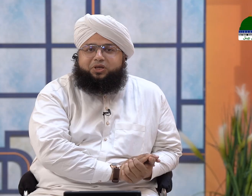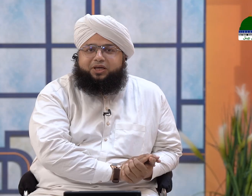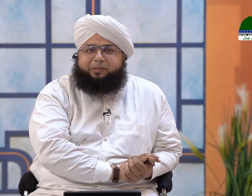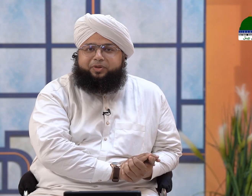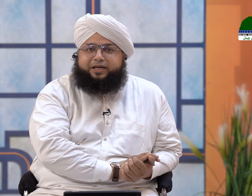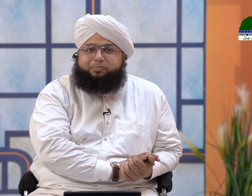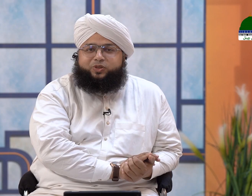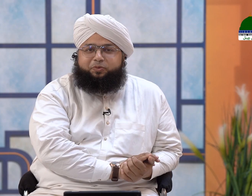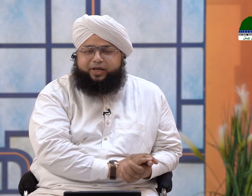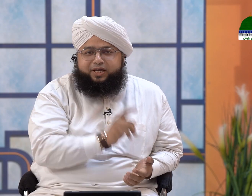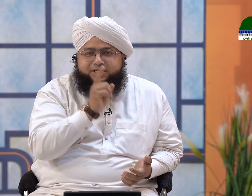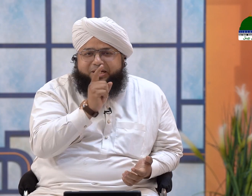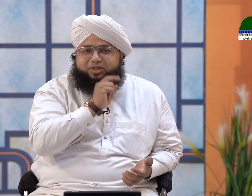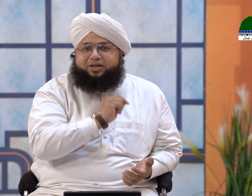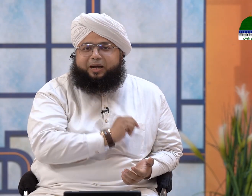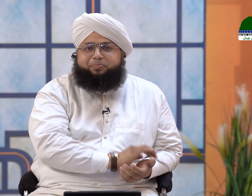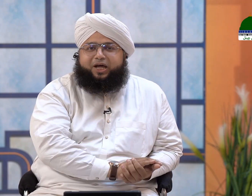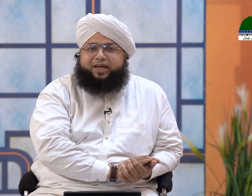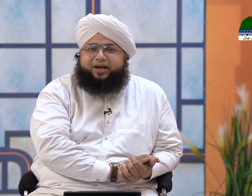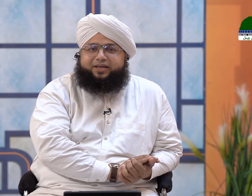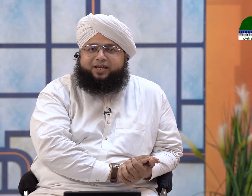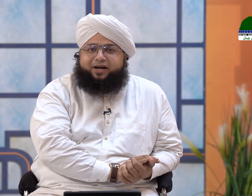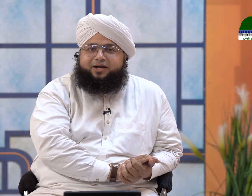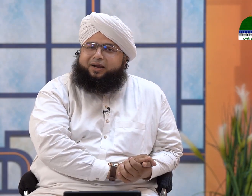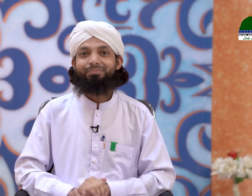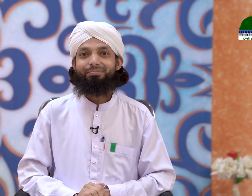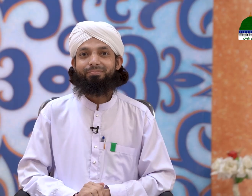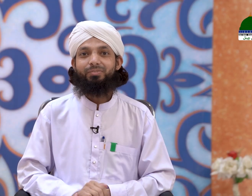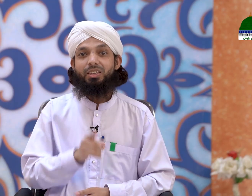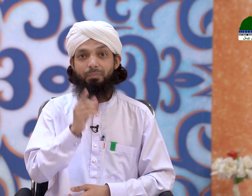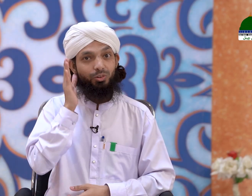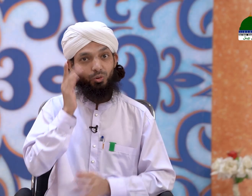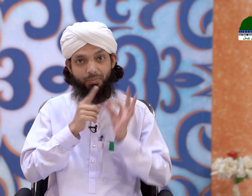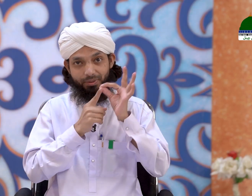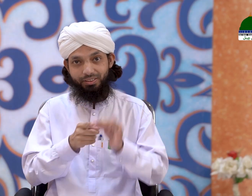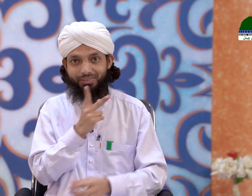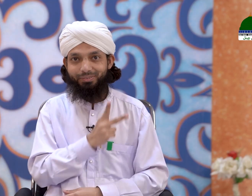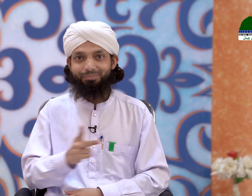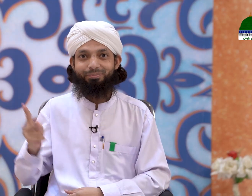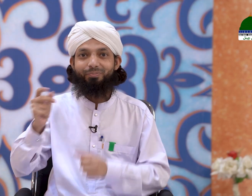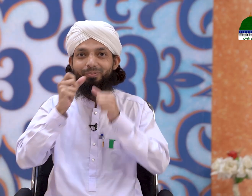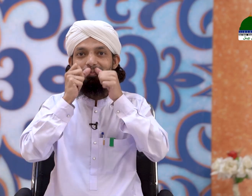ہوگی اپنی اگلی ایپیسوڈ میں۔ جب تک اپنا خیال رکھیے گا، نمازوں کی پابندی کیجیے گا۔ صلو علی